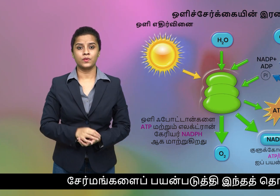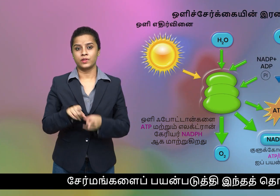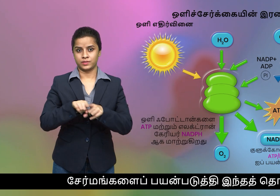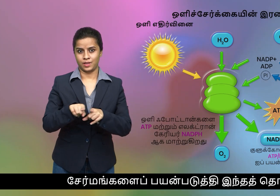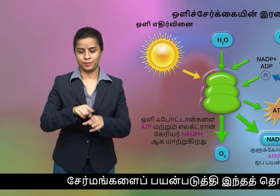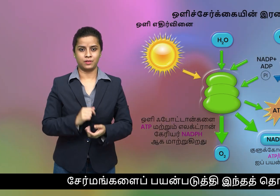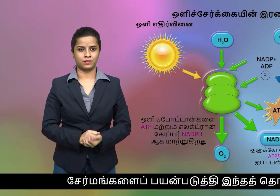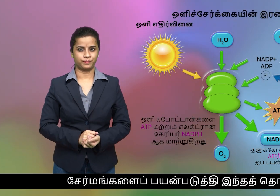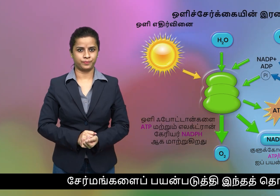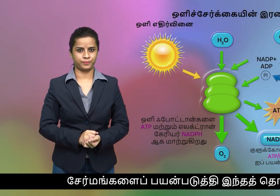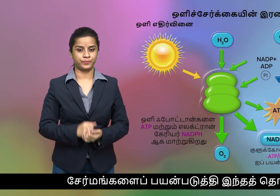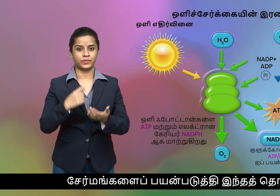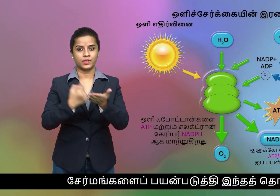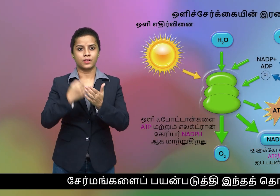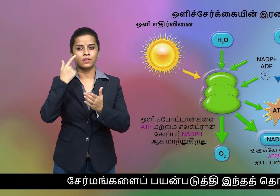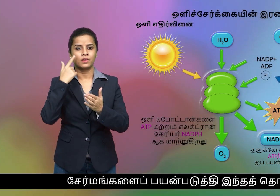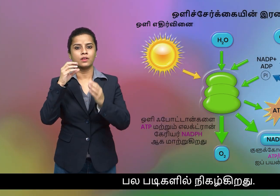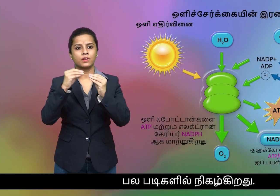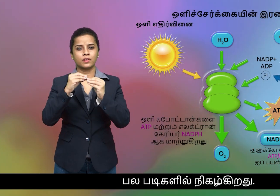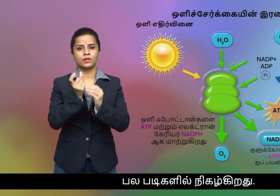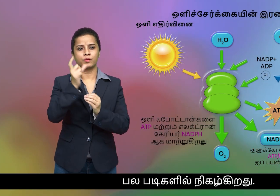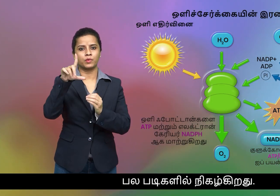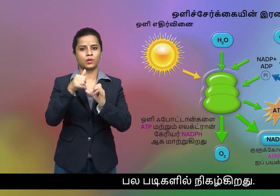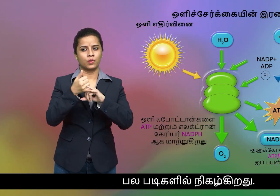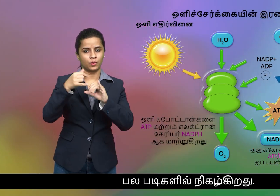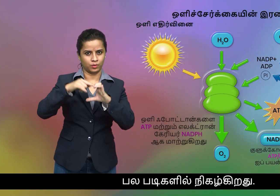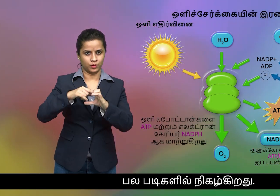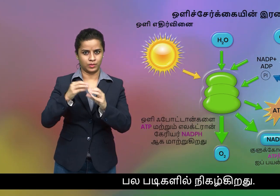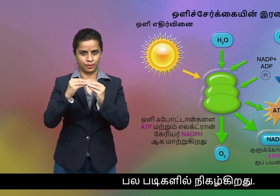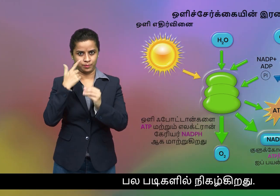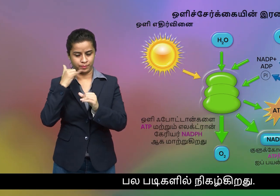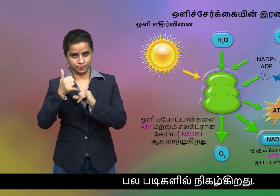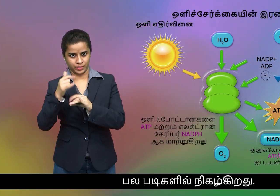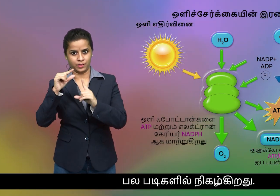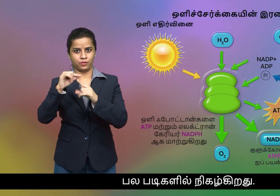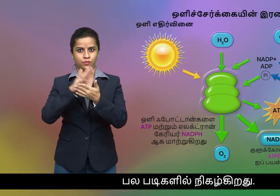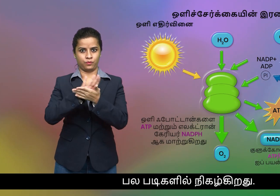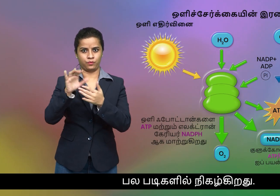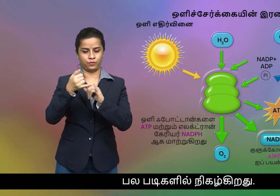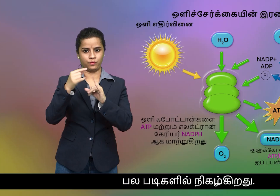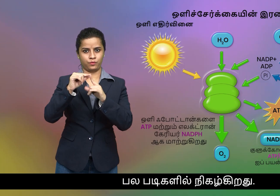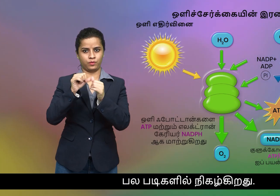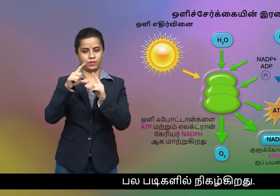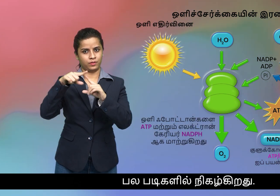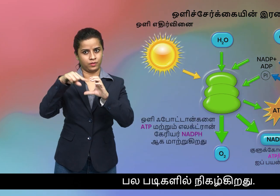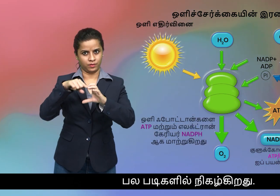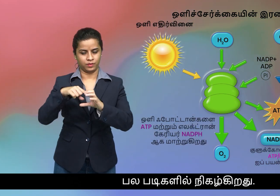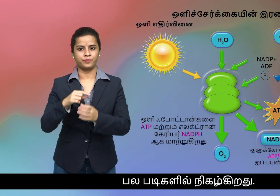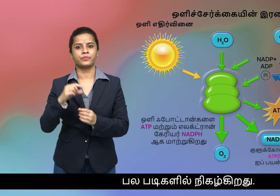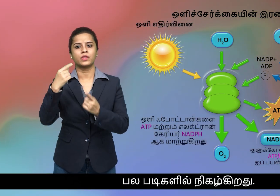சேர்மங்களை பயன்படுத்தி இந்த தொகுப்பு பல படிகளில் நிகழ்கிறது.